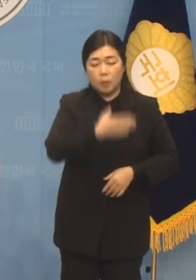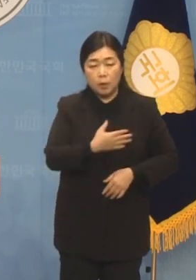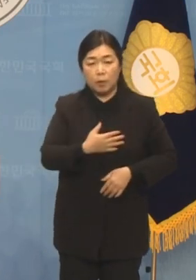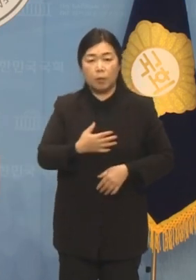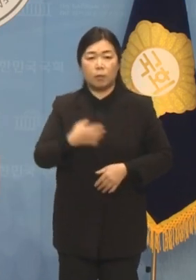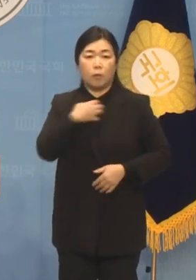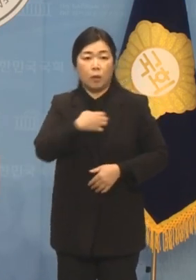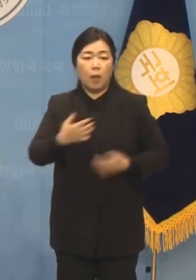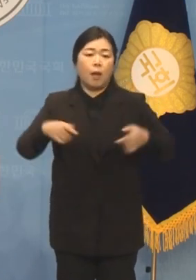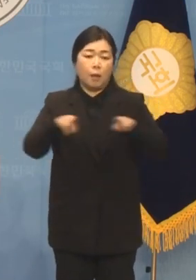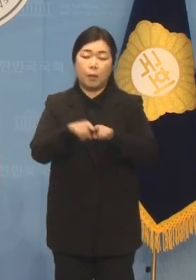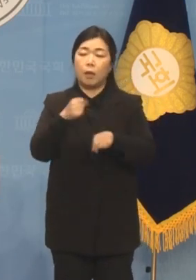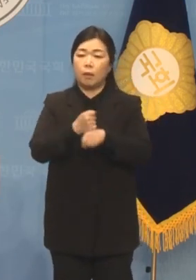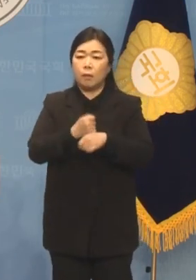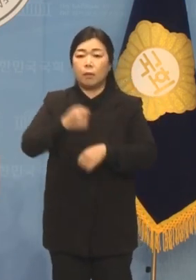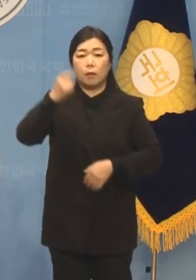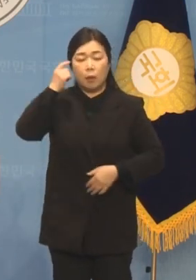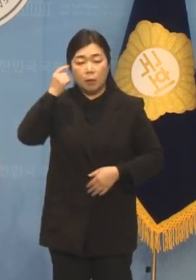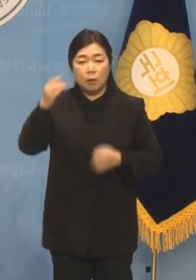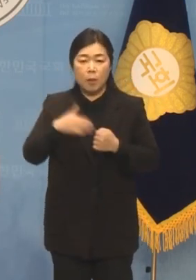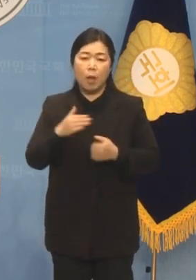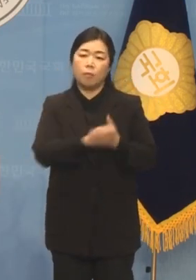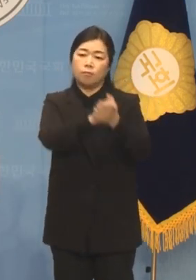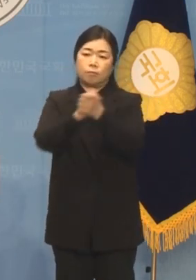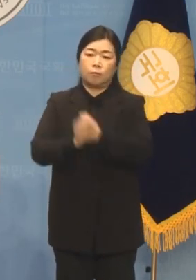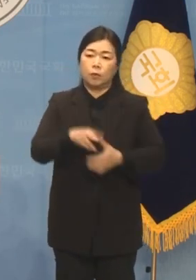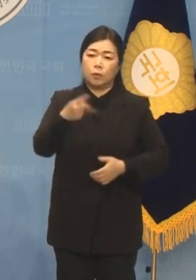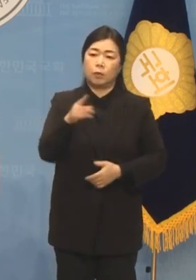투쟁하는 동지라고 생각했습니다.